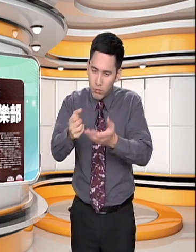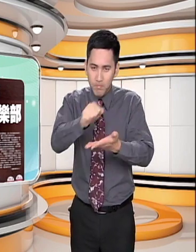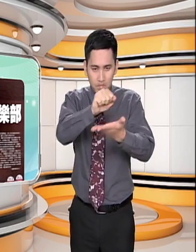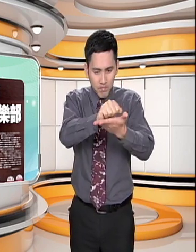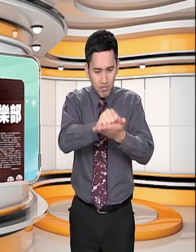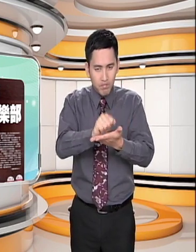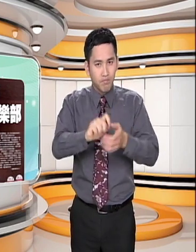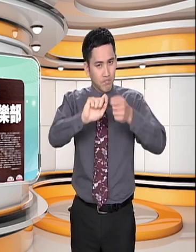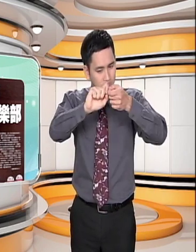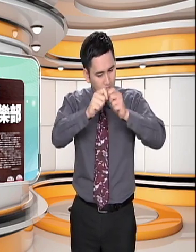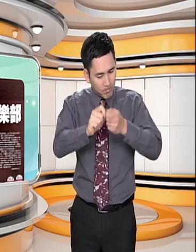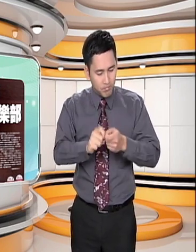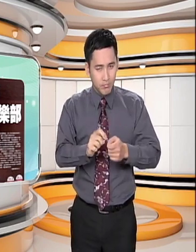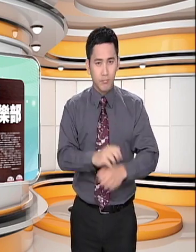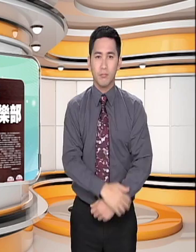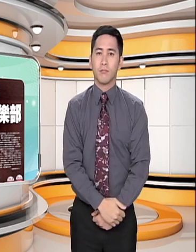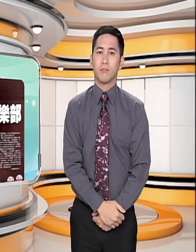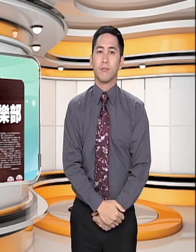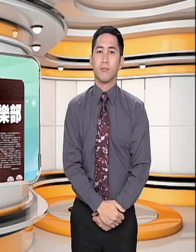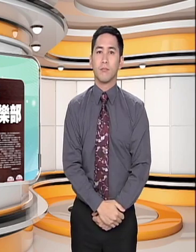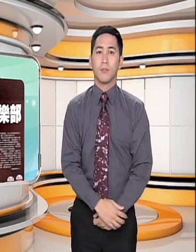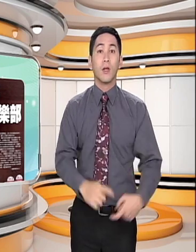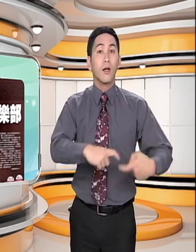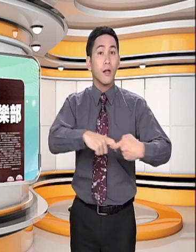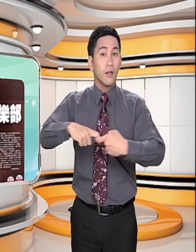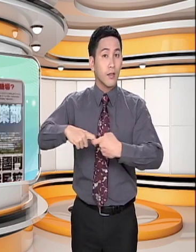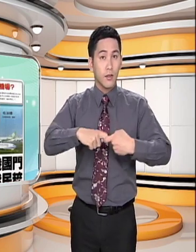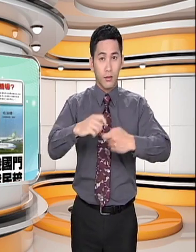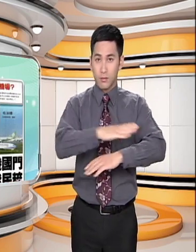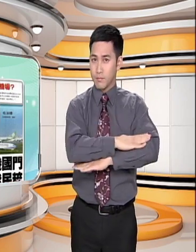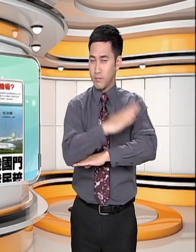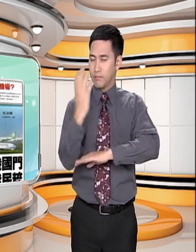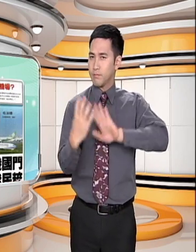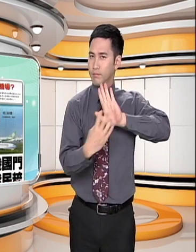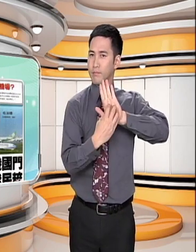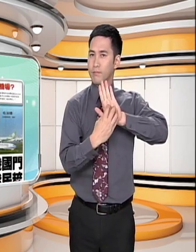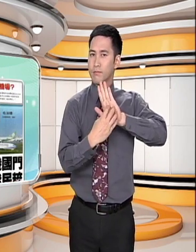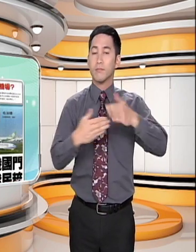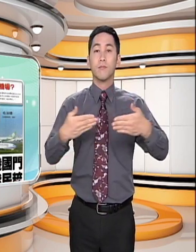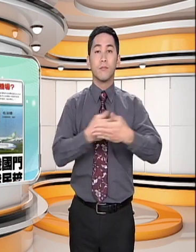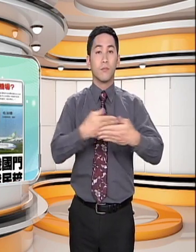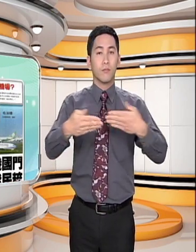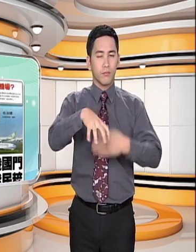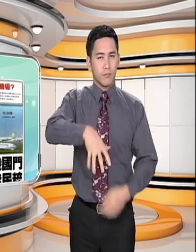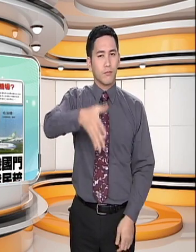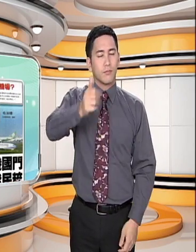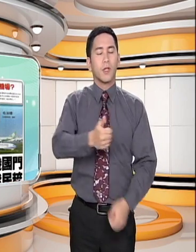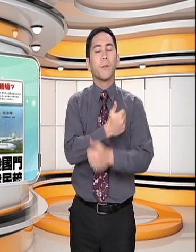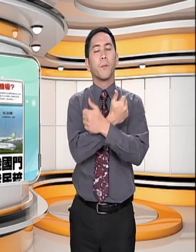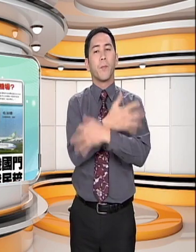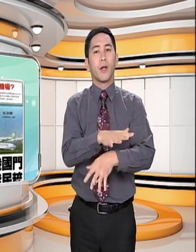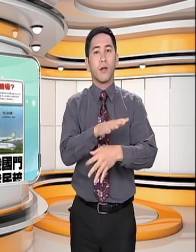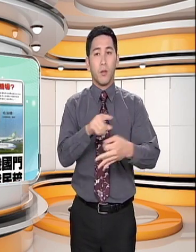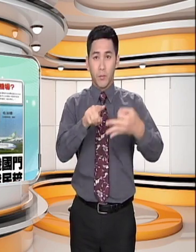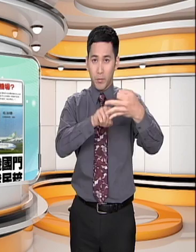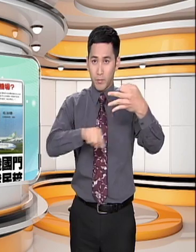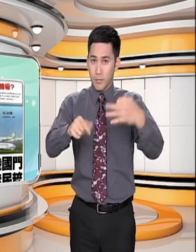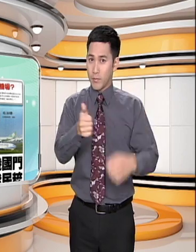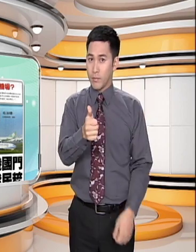的相关报道。联合报的头条则是前交通部长毛治国针对桃园国际机